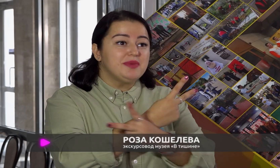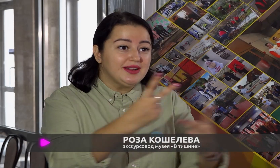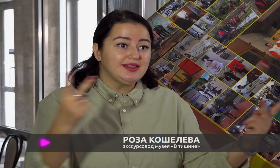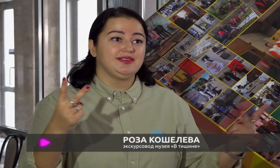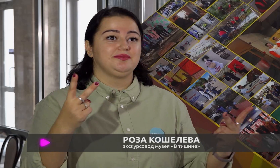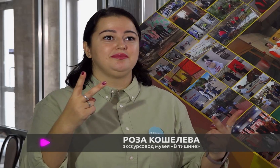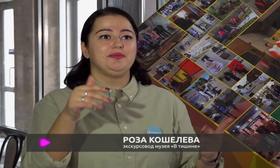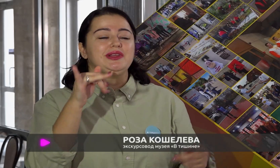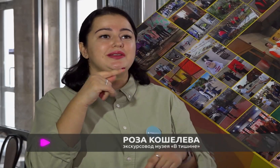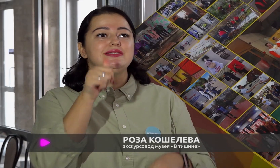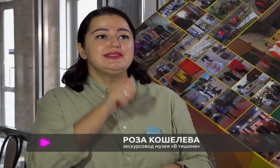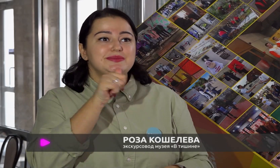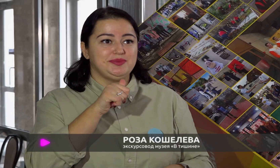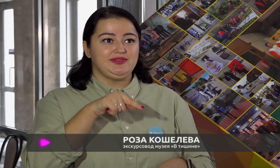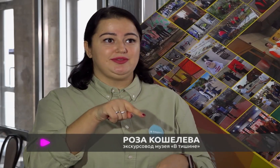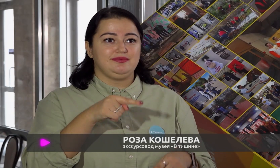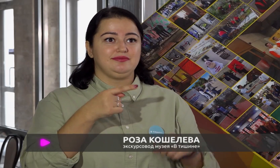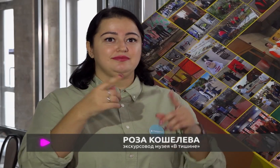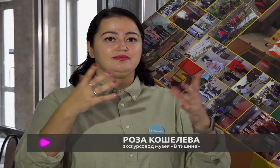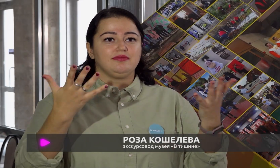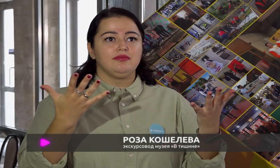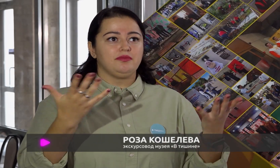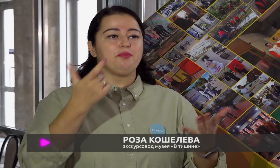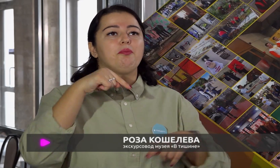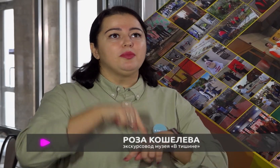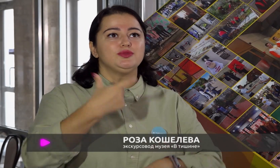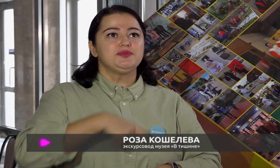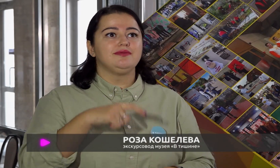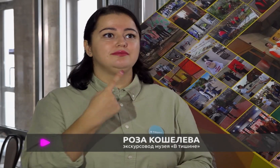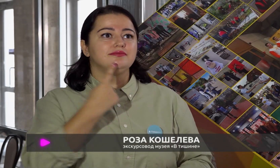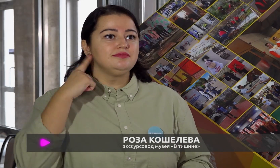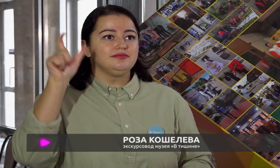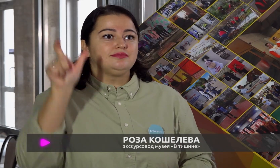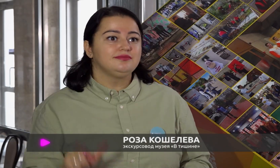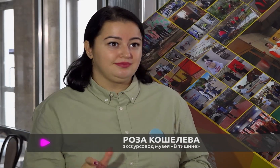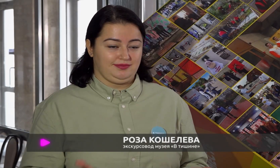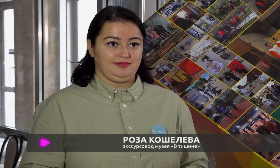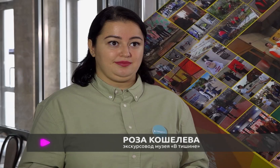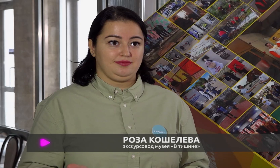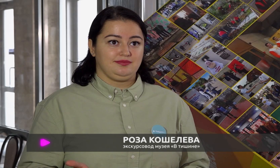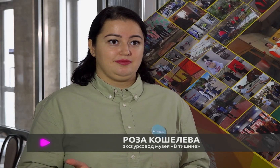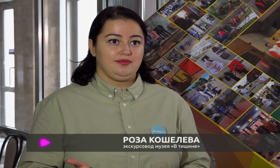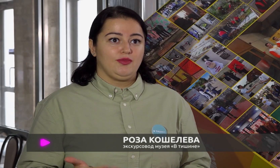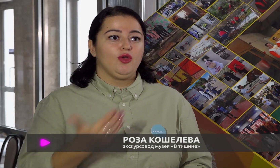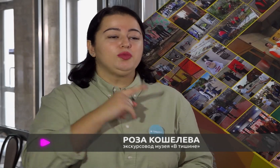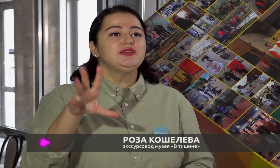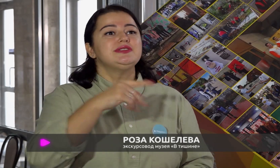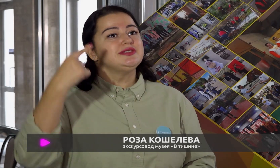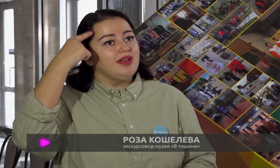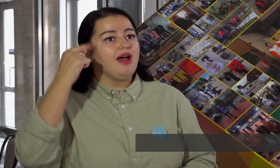задача, посмотреть, как живут глухие, почувствовать себя глухими, чтобы они знали, как глухие живут, как им тяжело, чтобы они почувствовали, что глухие